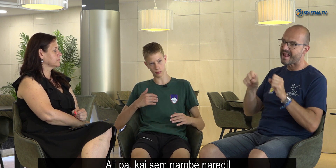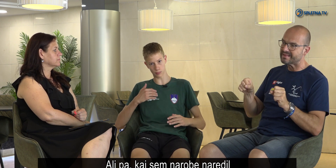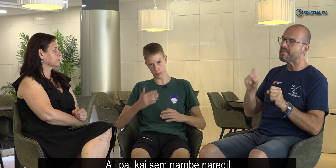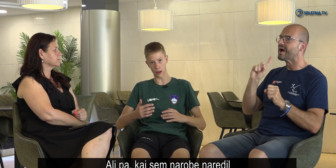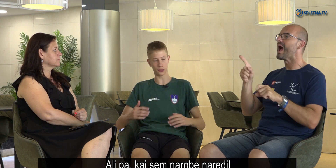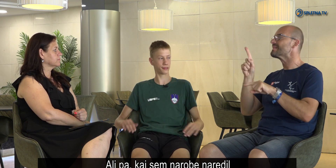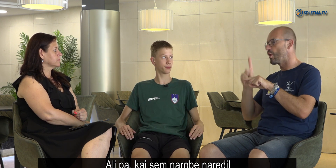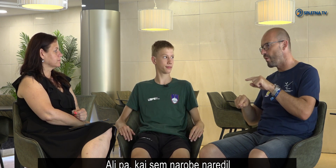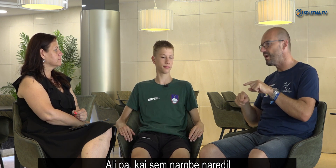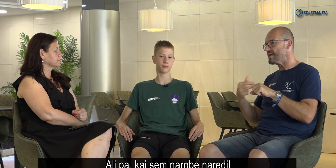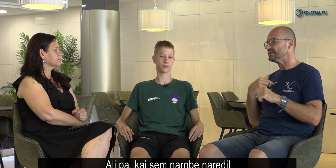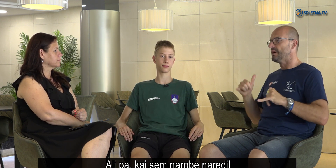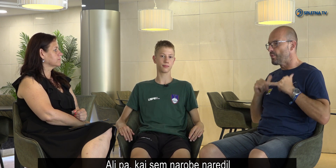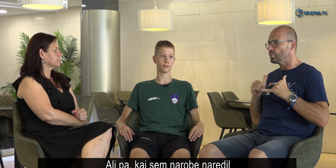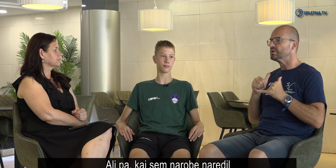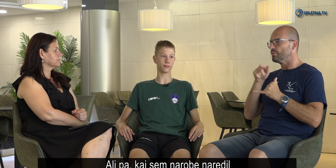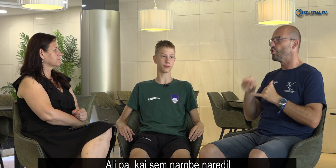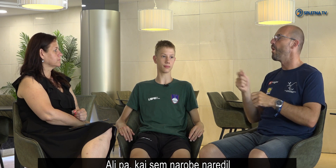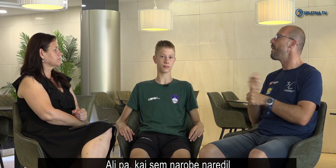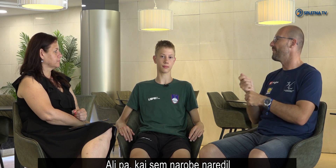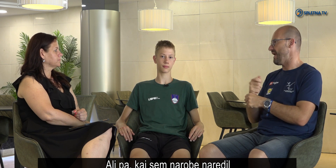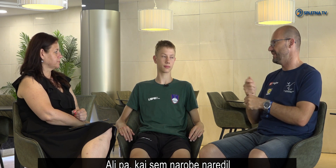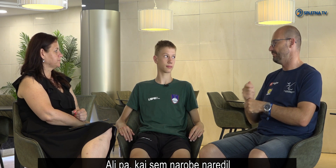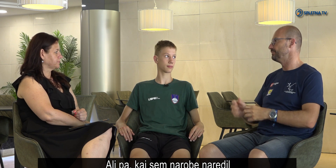pol popravil.